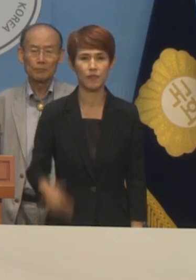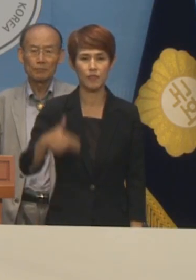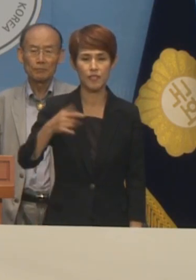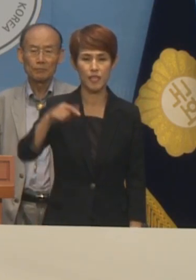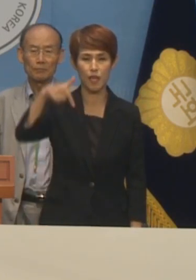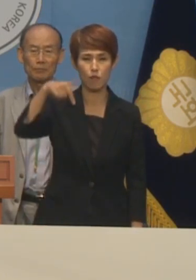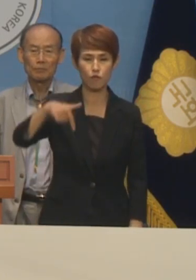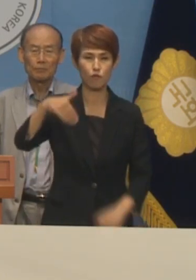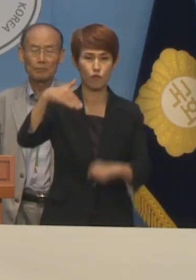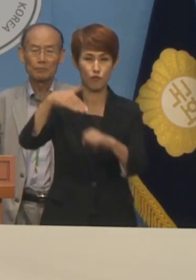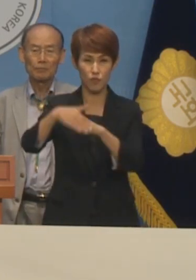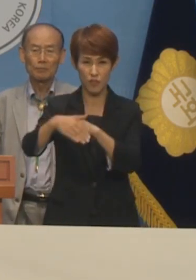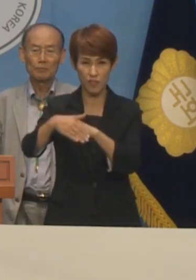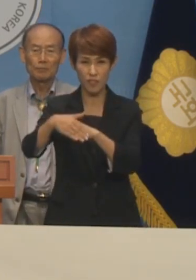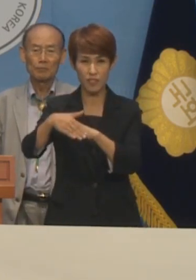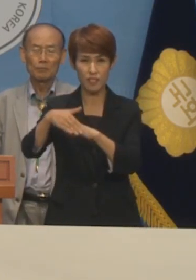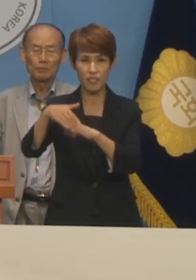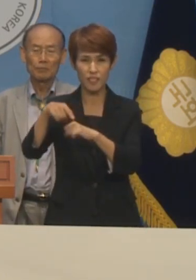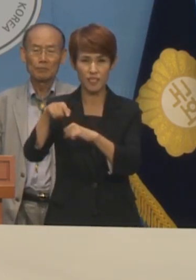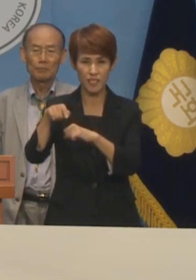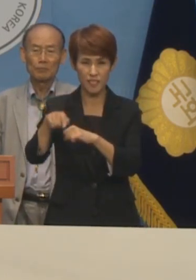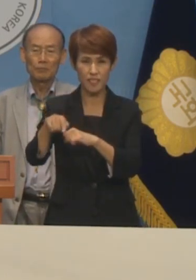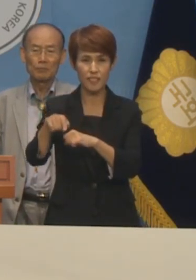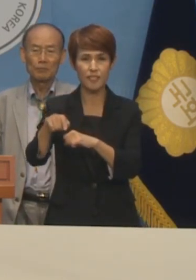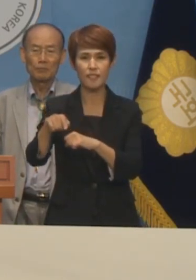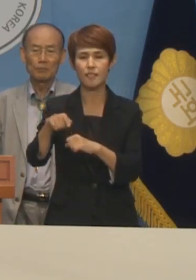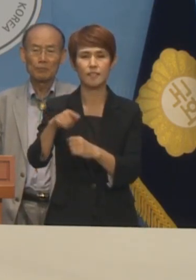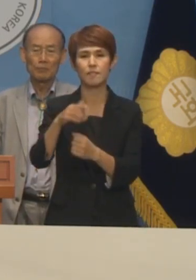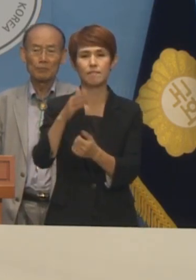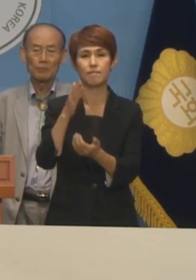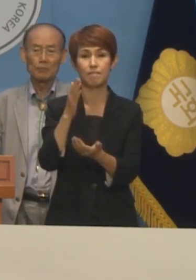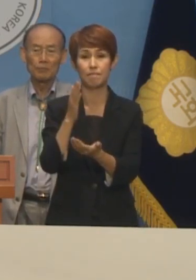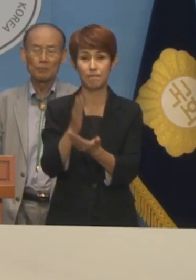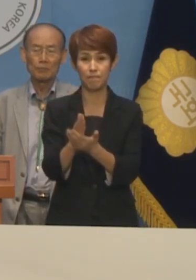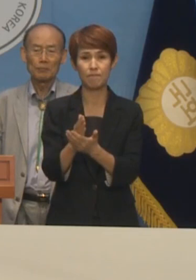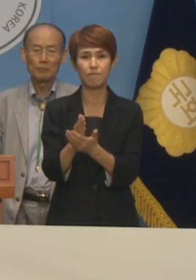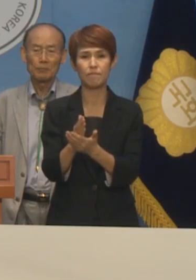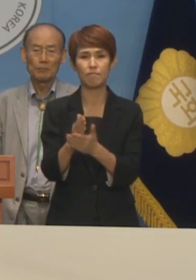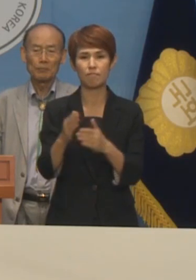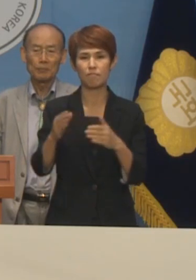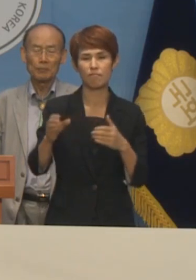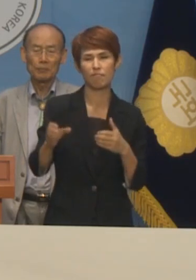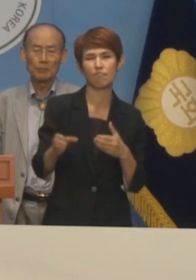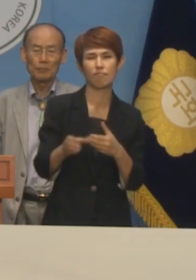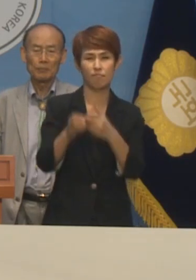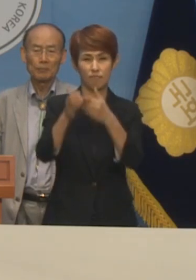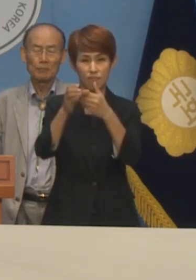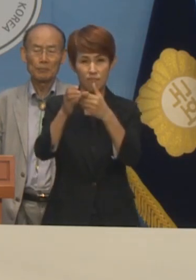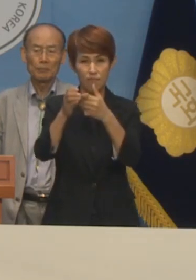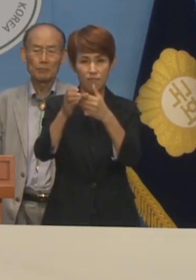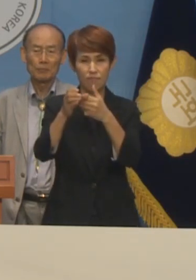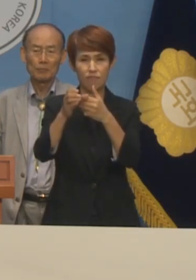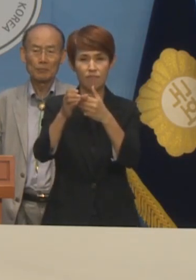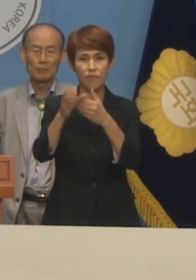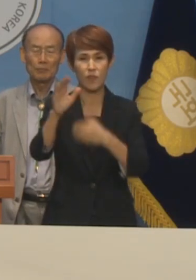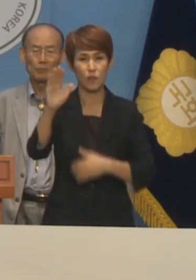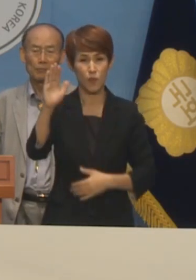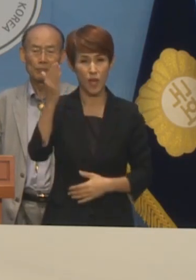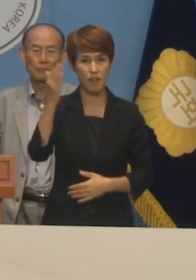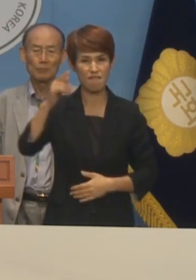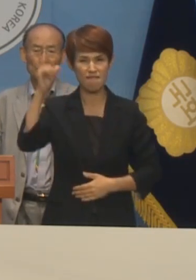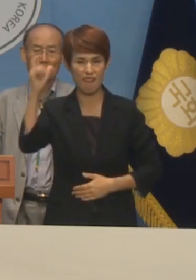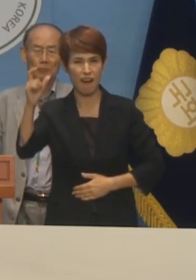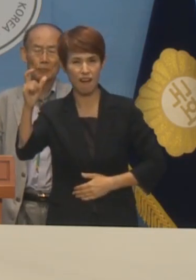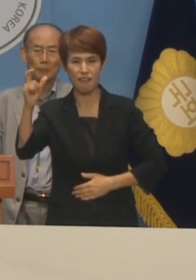그 주구들의 책동으로 끝나고 그것이 대립물로 전화되어 강대